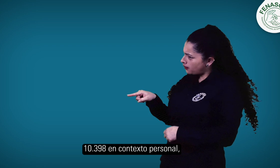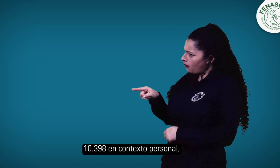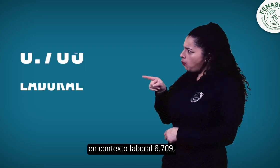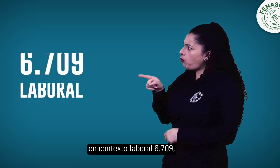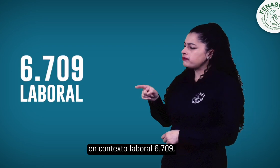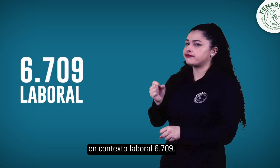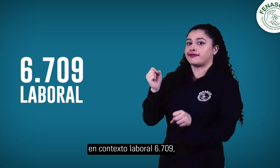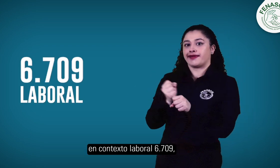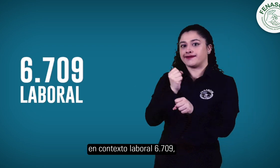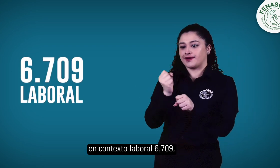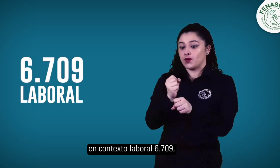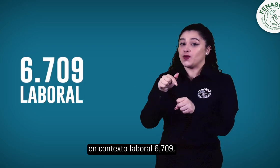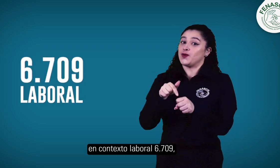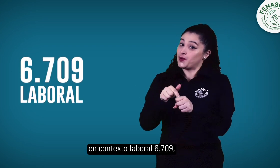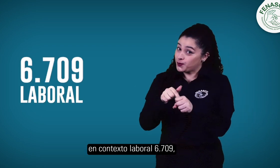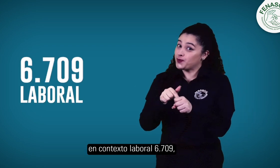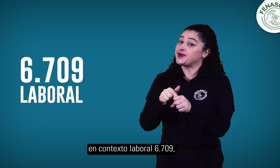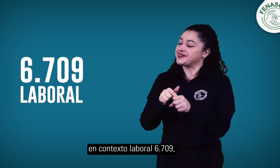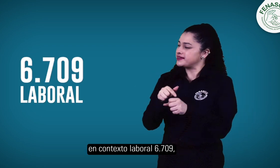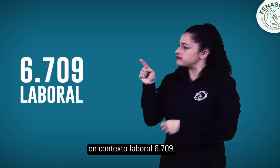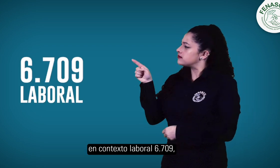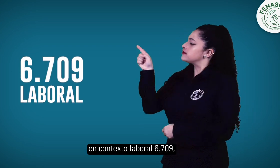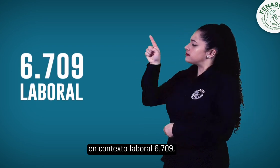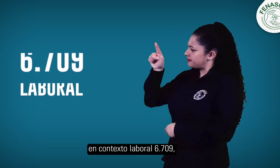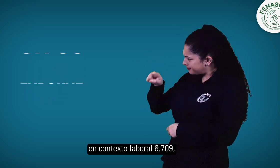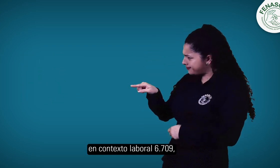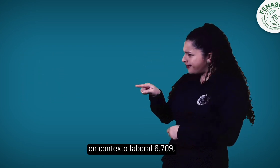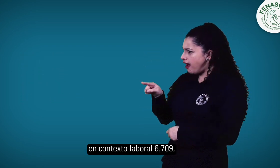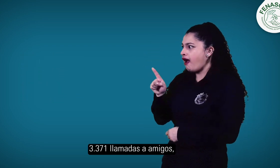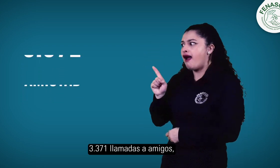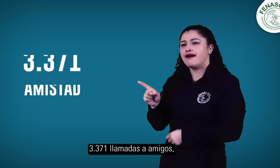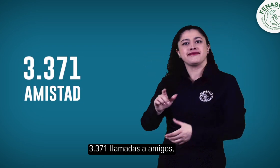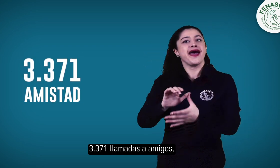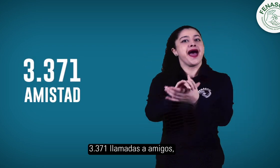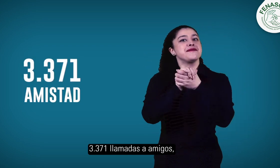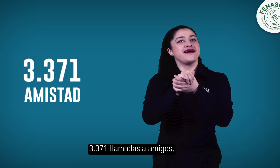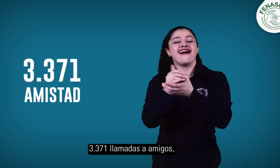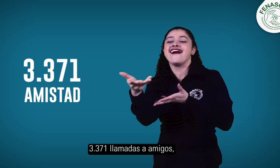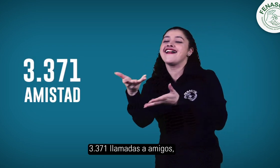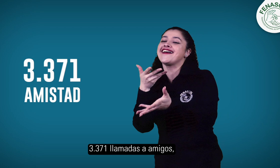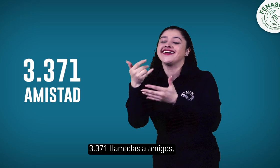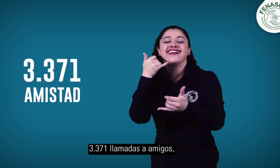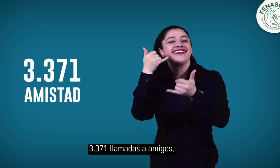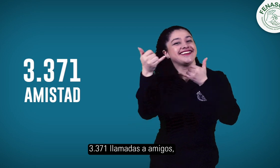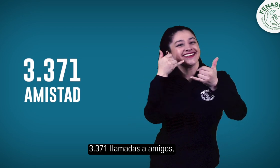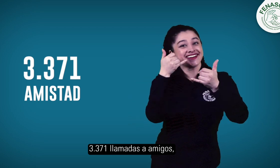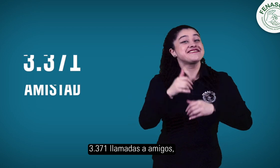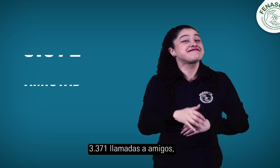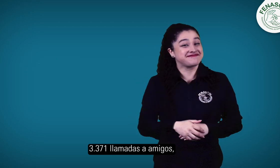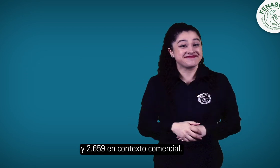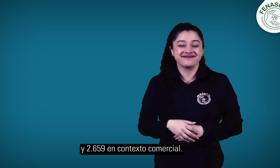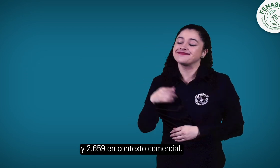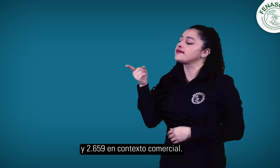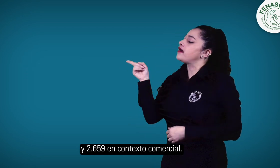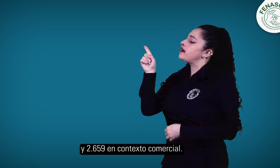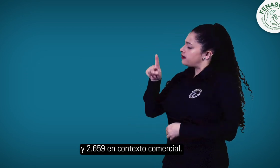personal. En contexto laboral, 6.709. 3.371 llamadas a amigos y 2